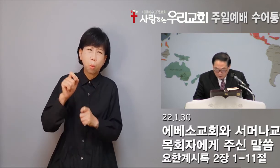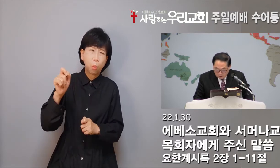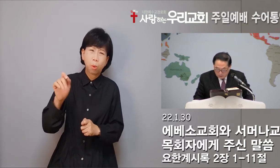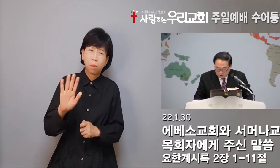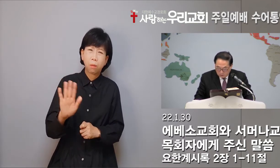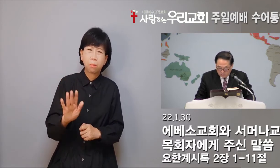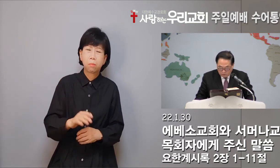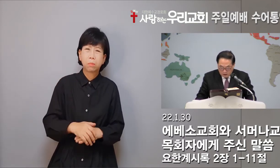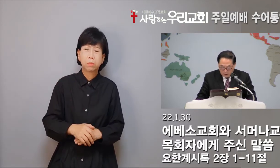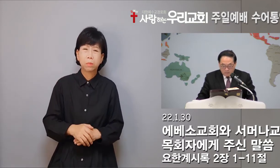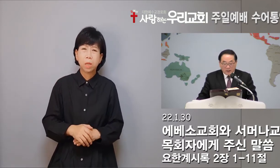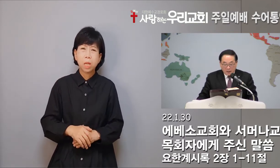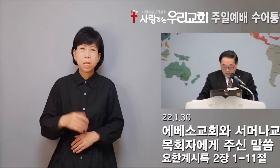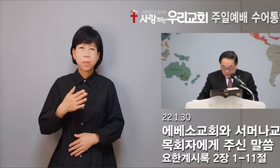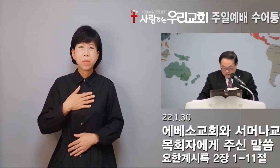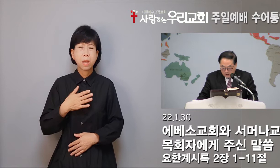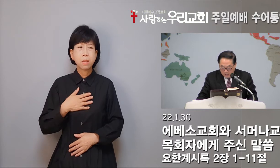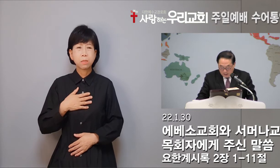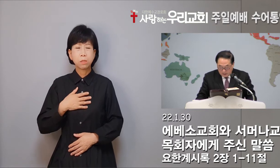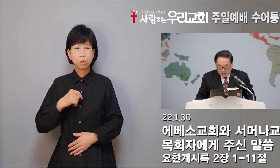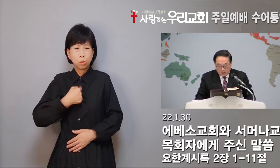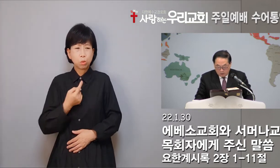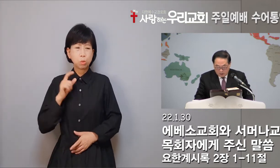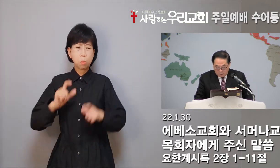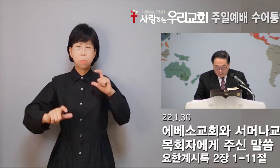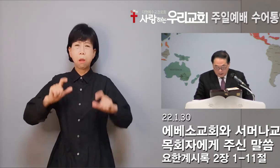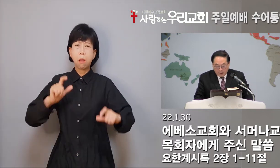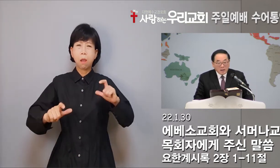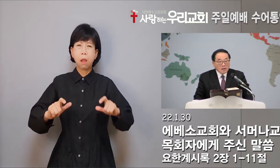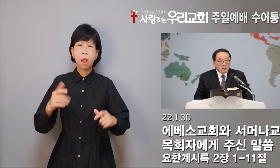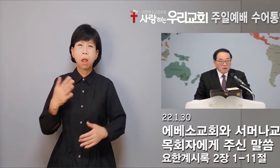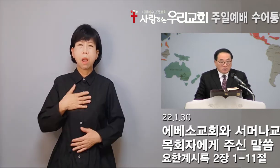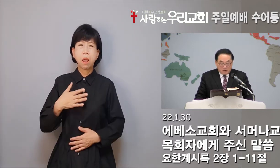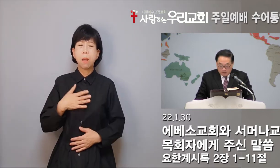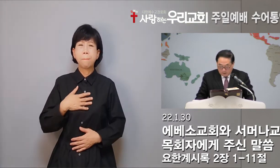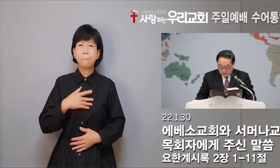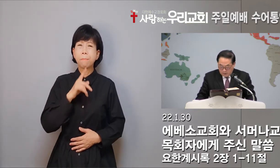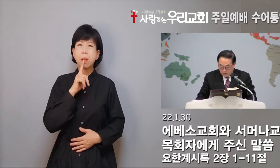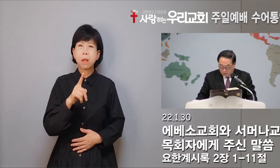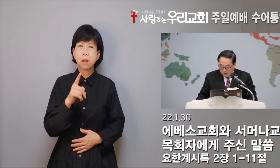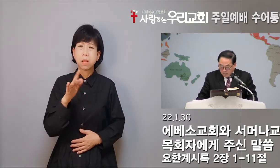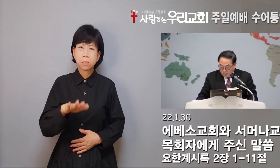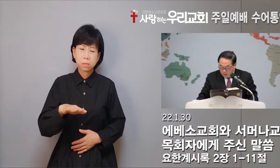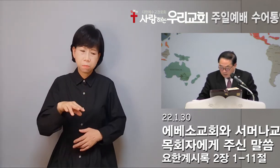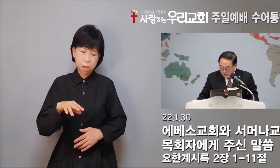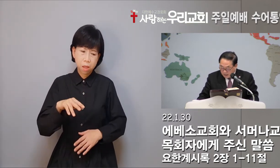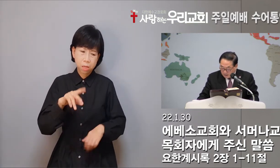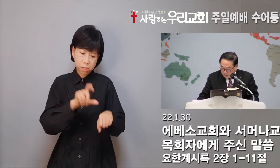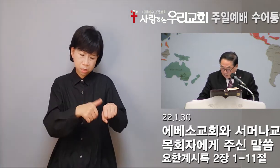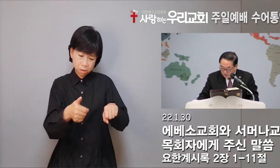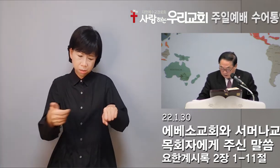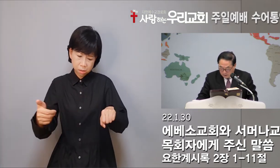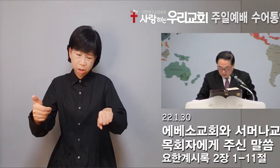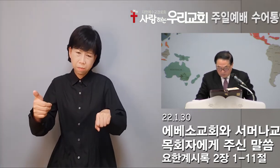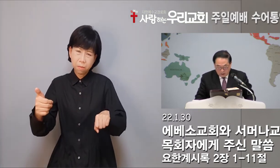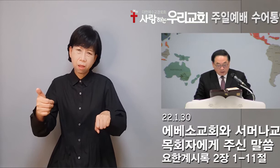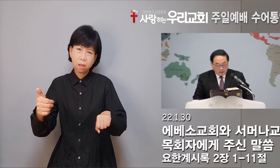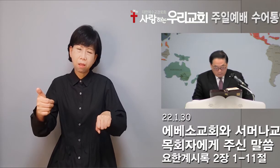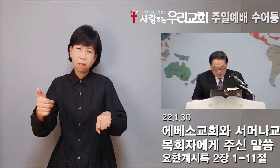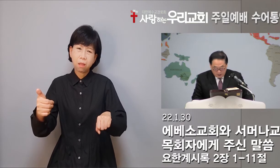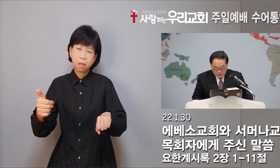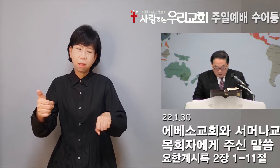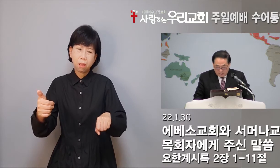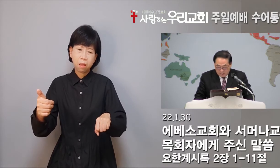자칭 사도됨을 스스로 주장하지만 그들이 행하는 사역과 열매가 거짓됨을 드러내고 하나님의 자신이 그들을